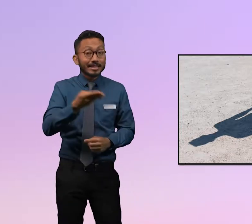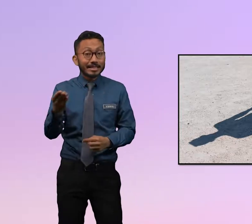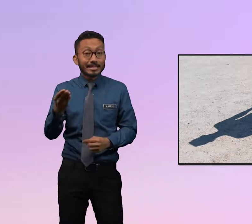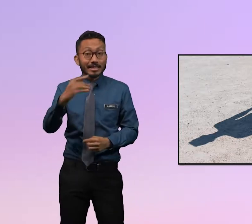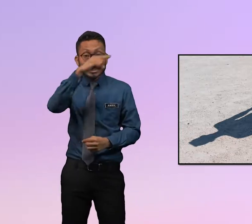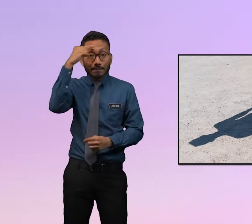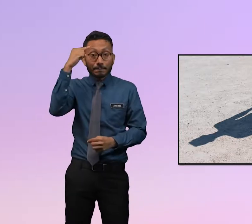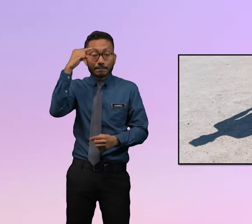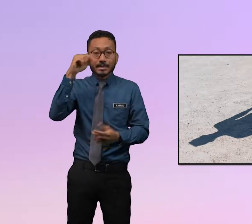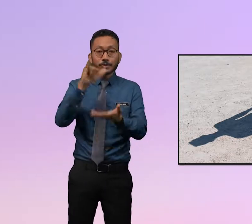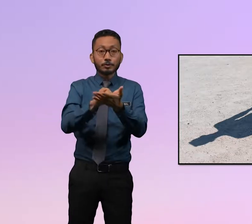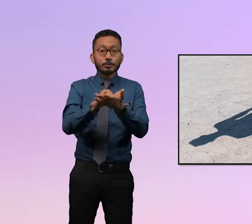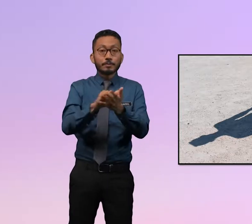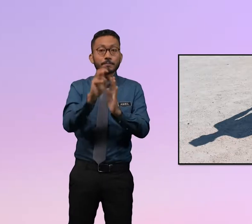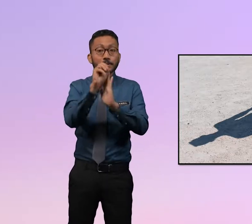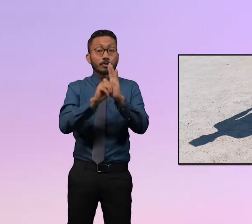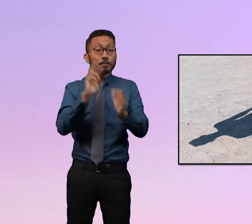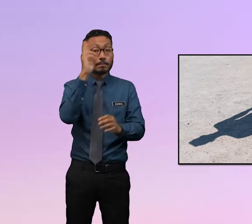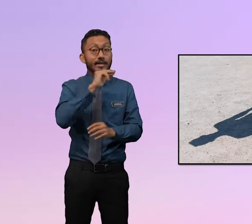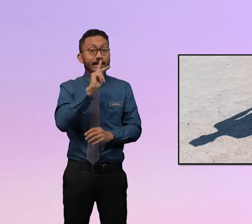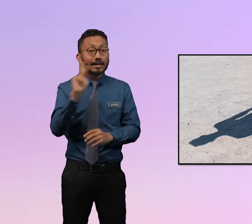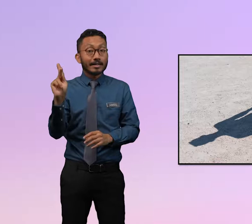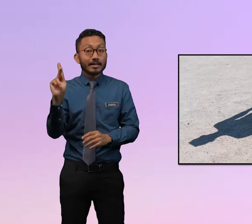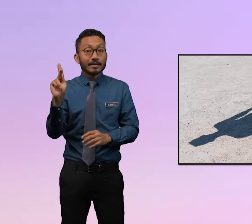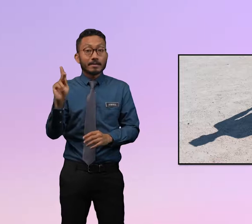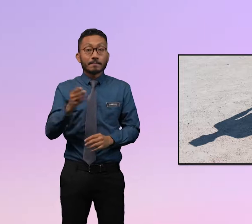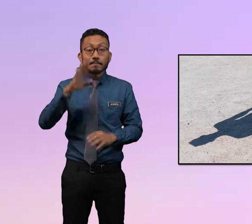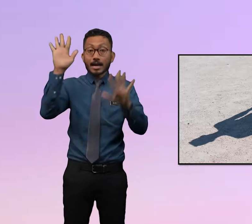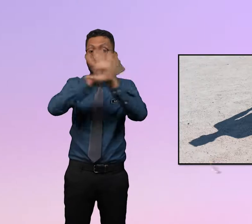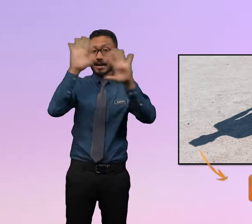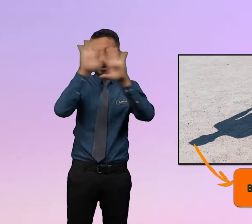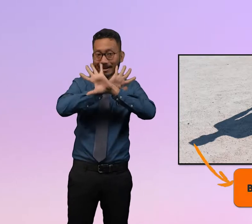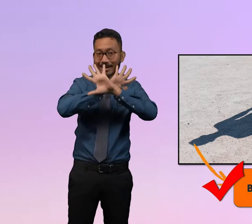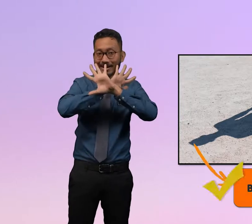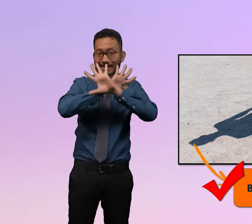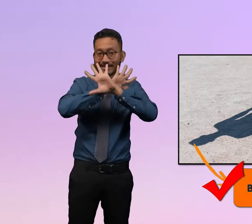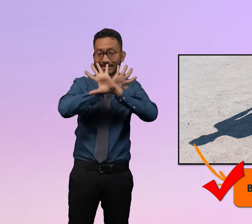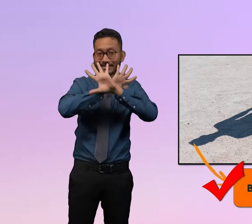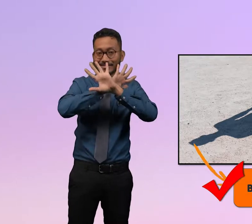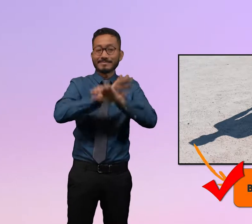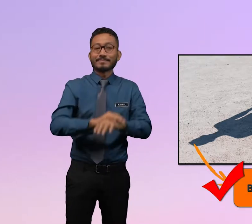Benda hitam itu merupakan bayar-bayar.